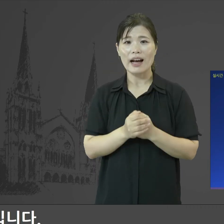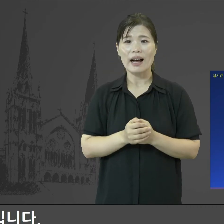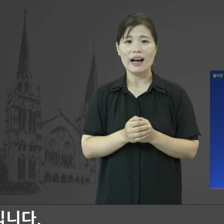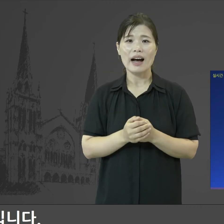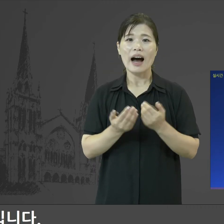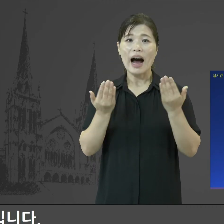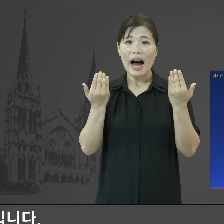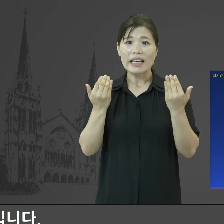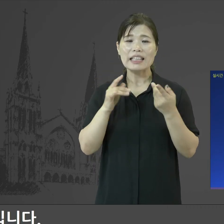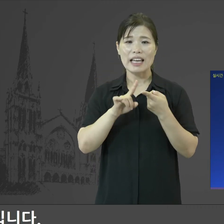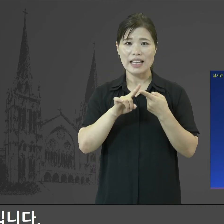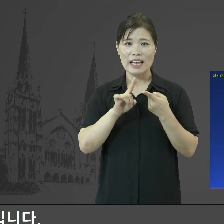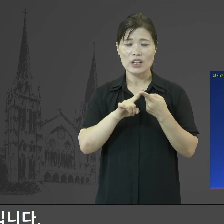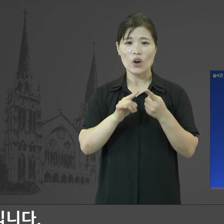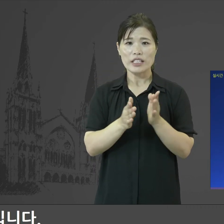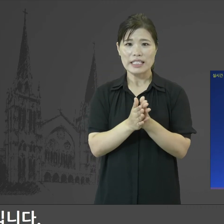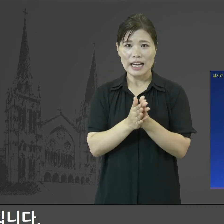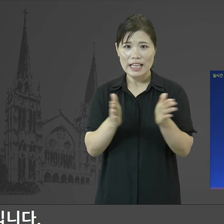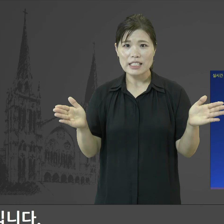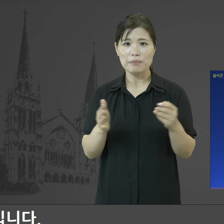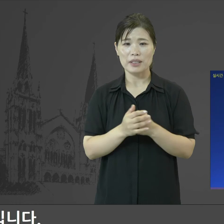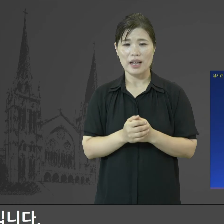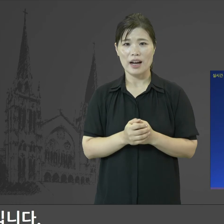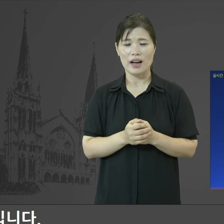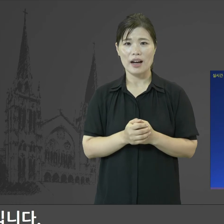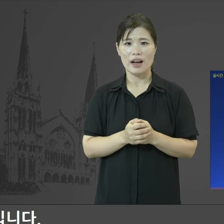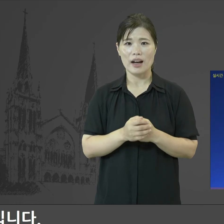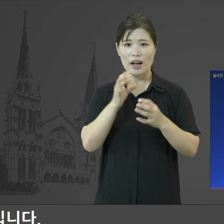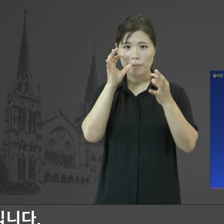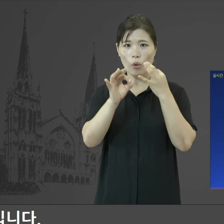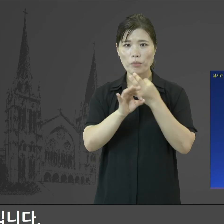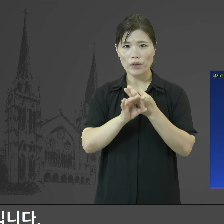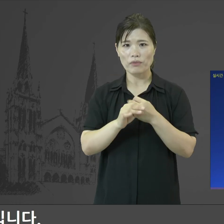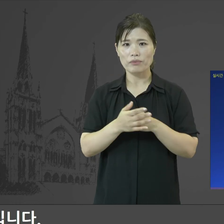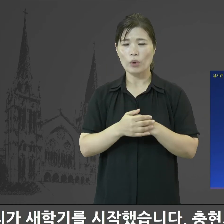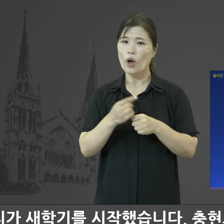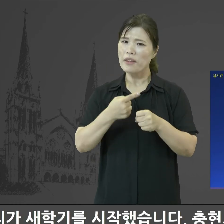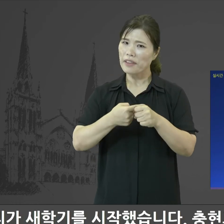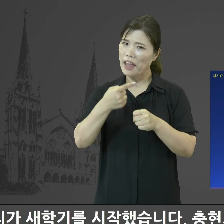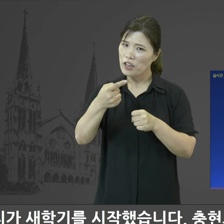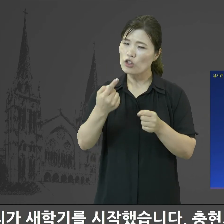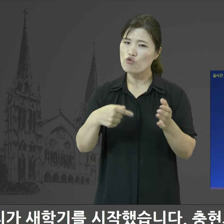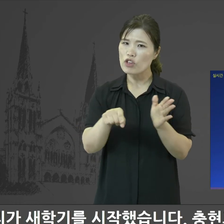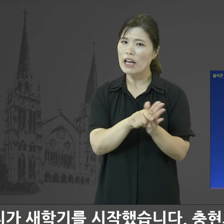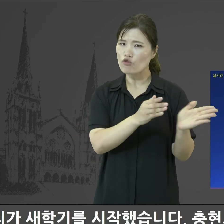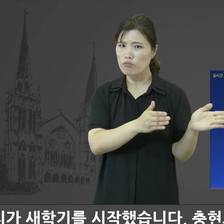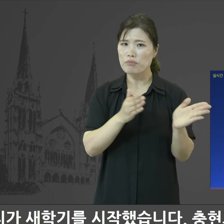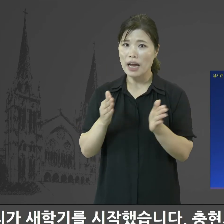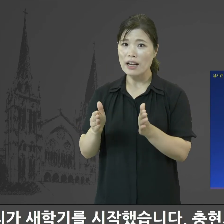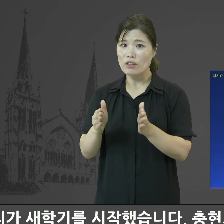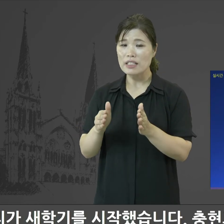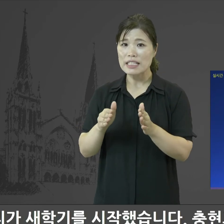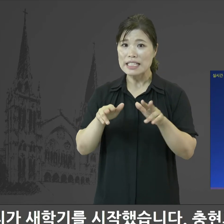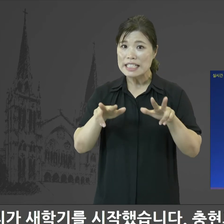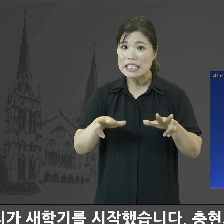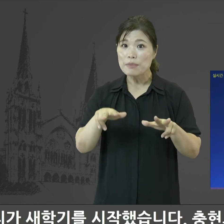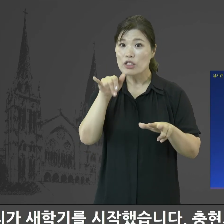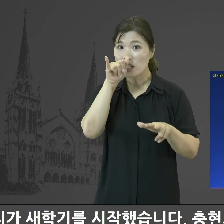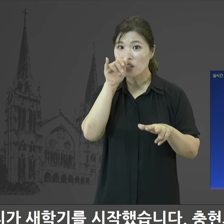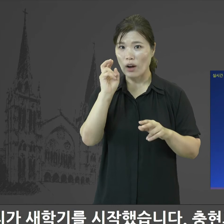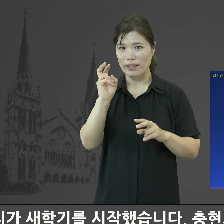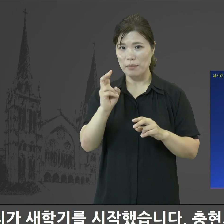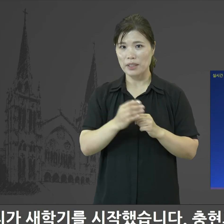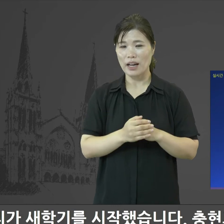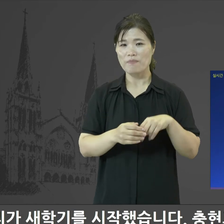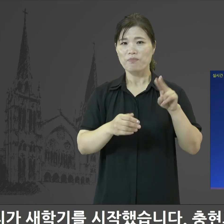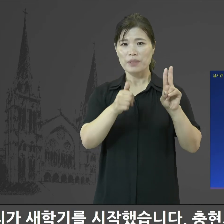충영교회의 가을 학기는 사실상 다음 해를 위한 준비 기간으로도 생각할 수 있습니다. 그래서 우리는 이 학기를 보내면서